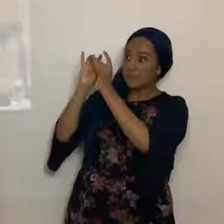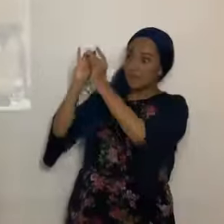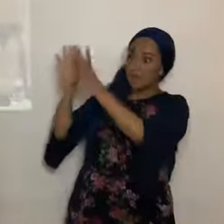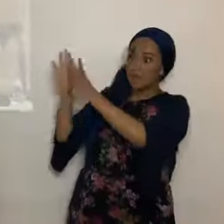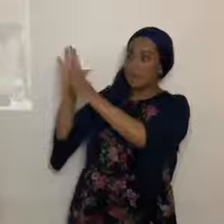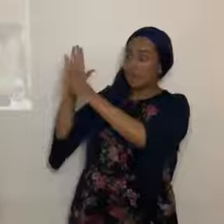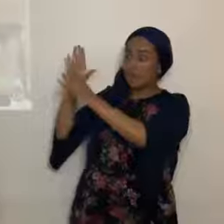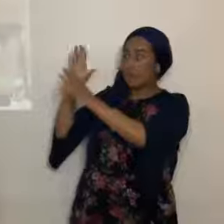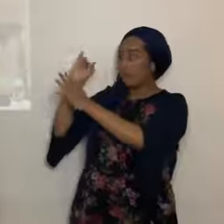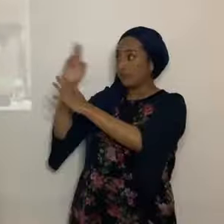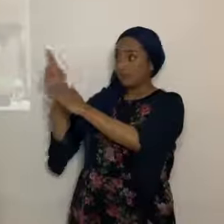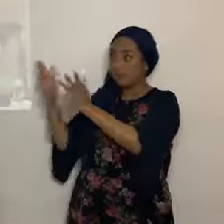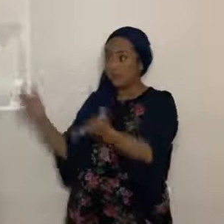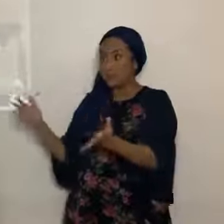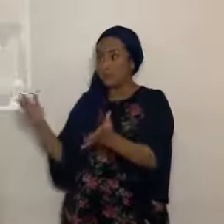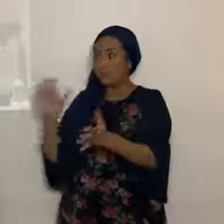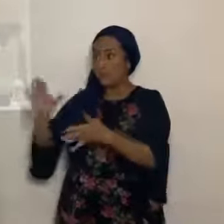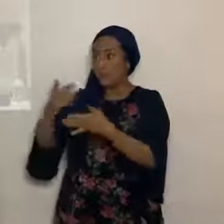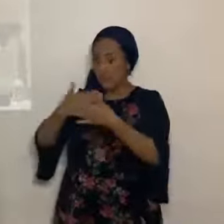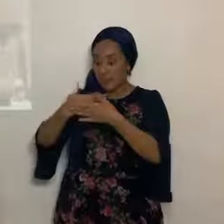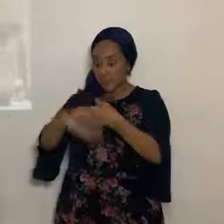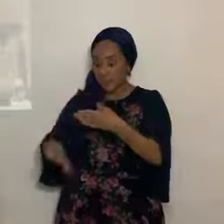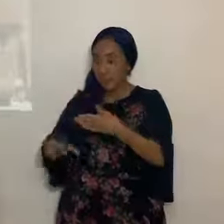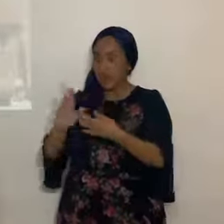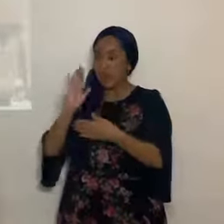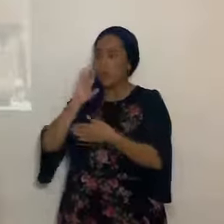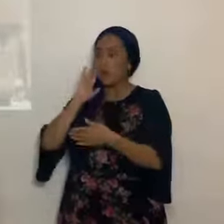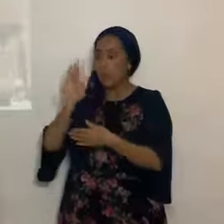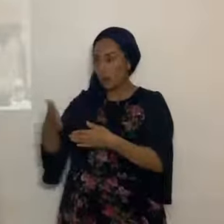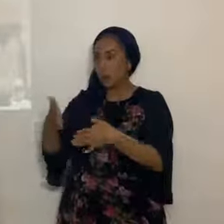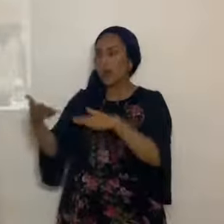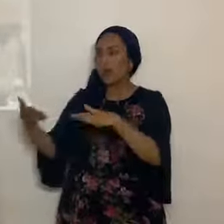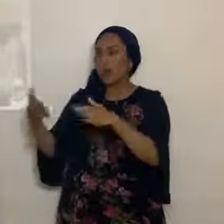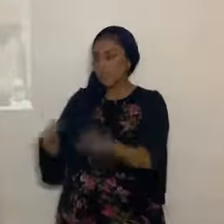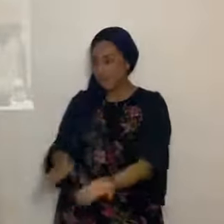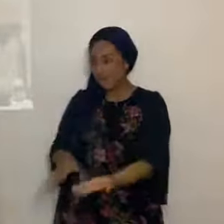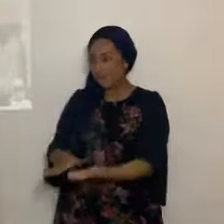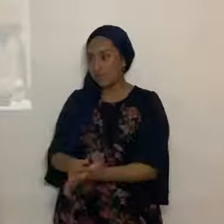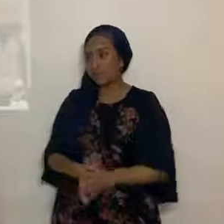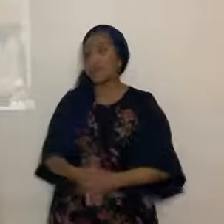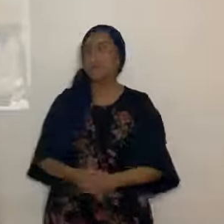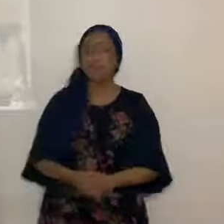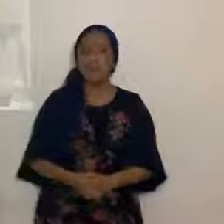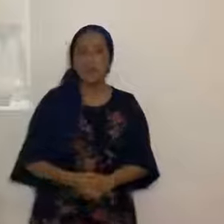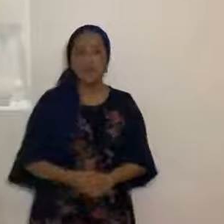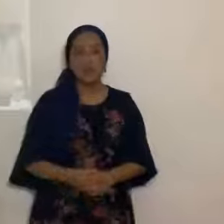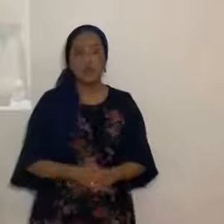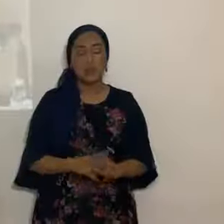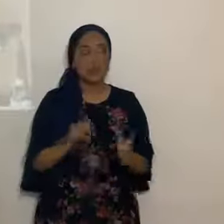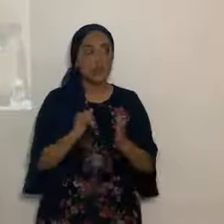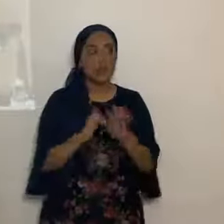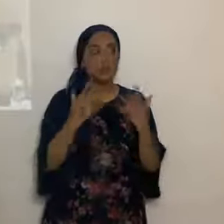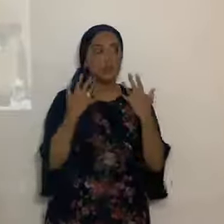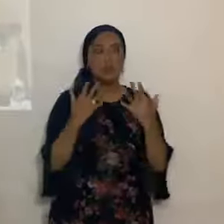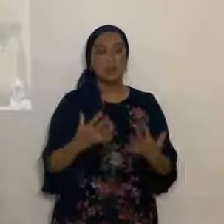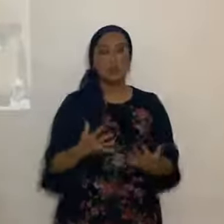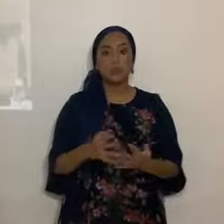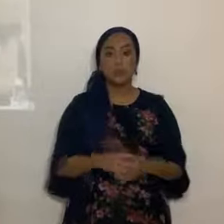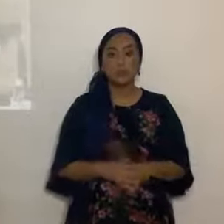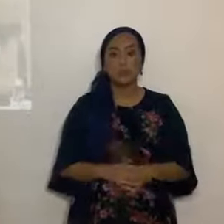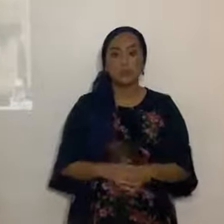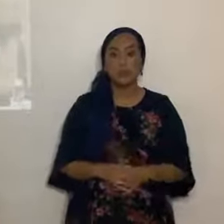enemigos de Yahweh, el hijo que te ha nacido ciertamente morirá. Eso es terrible.